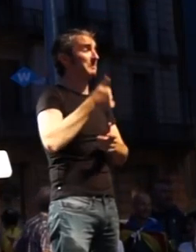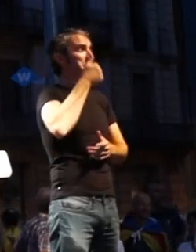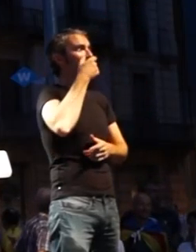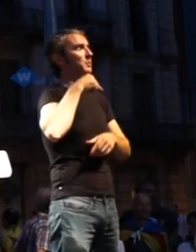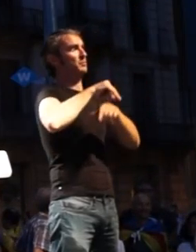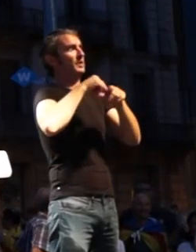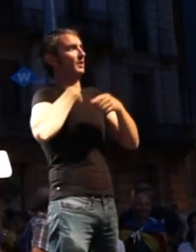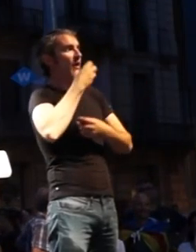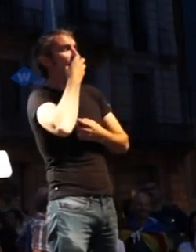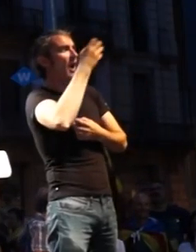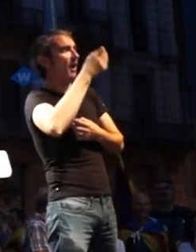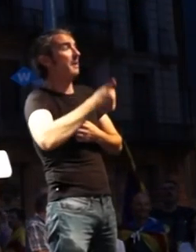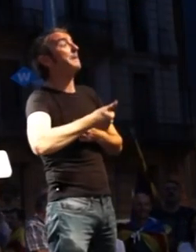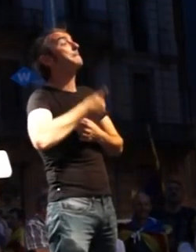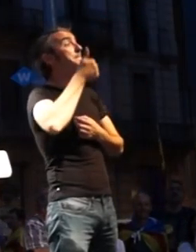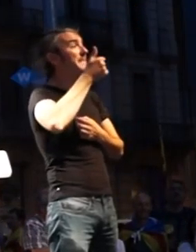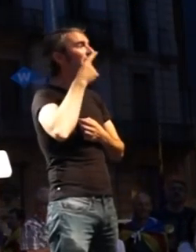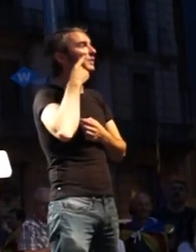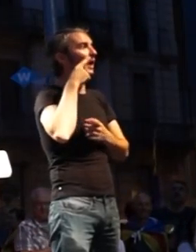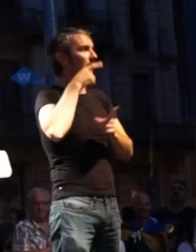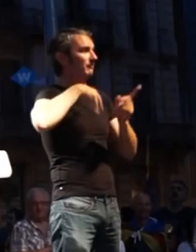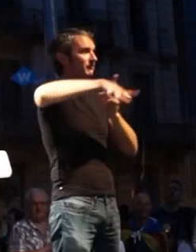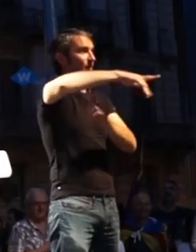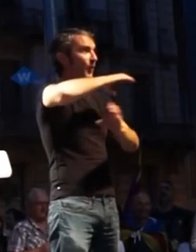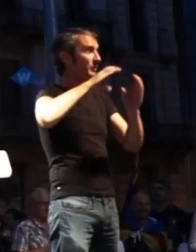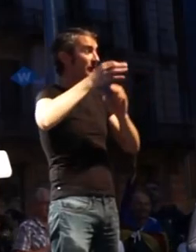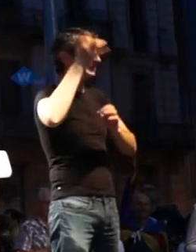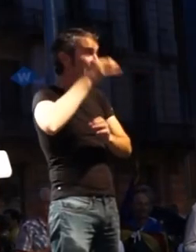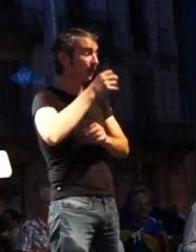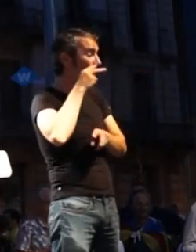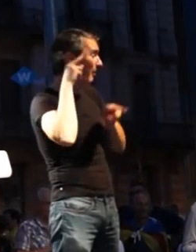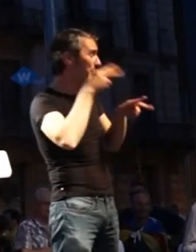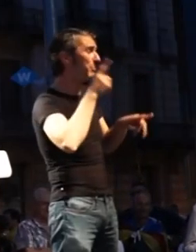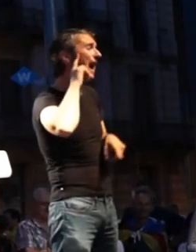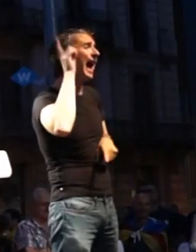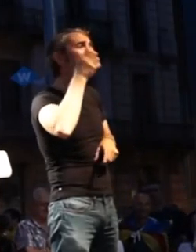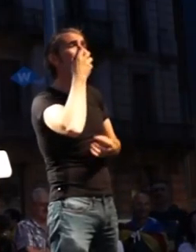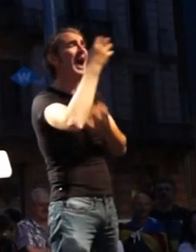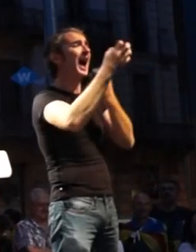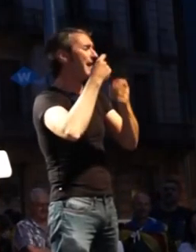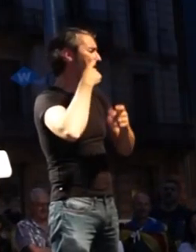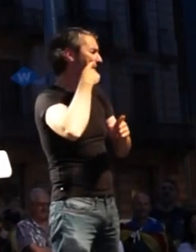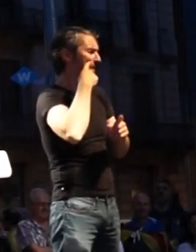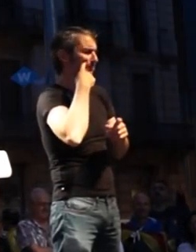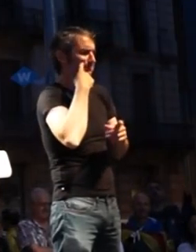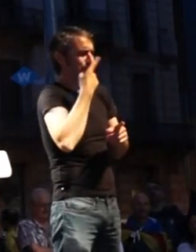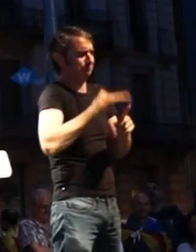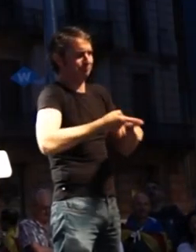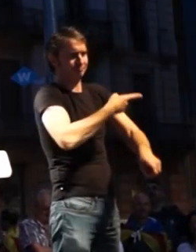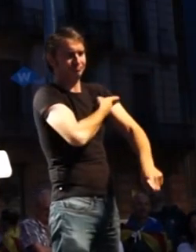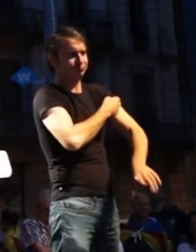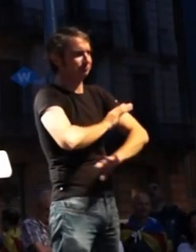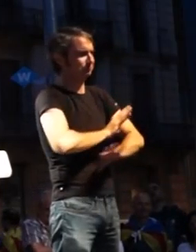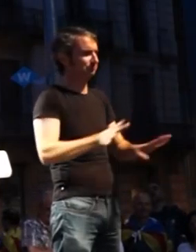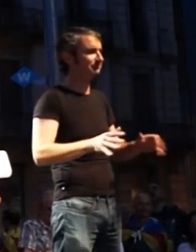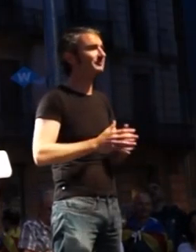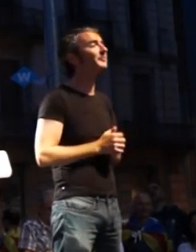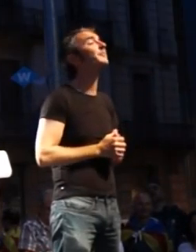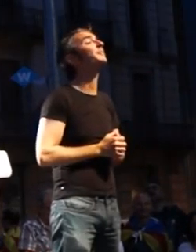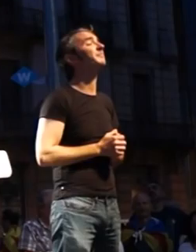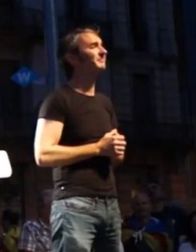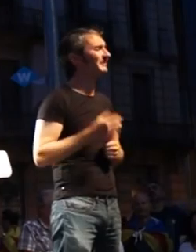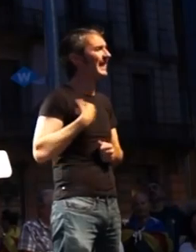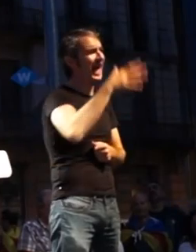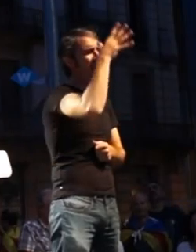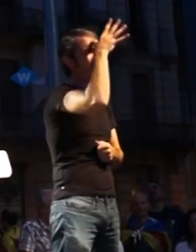dels polítics, i en especial des dels mitjans de comunicació, molt probablement l'alarma seria bastant més alta. I ja n'estem